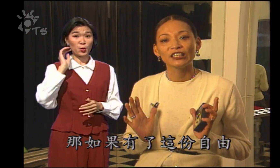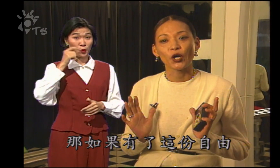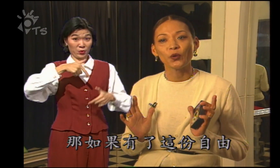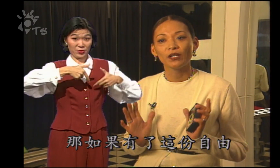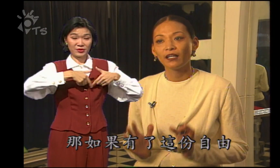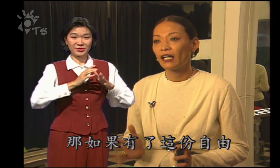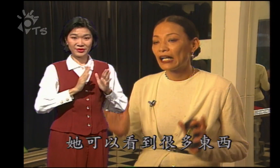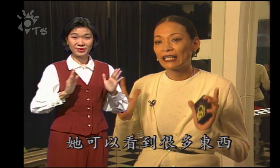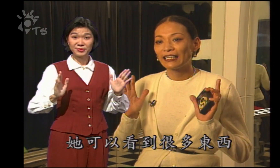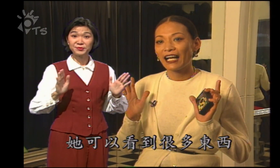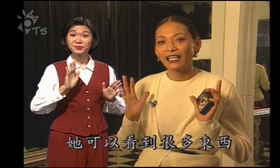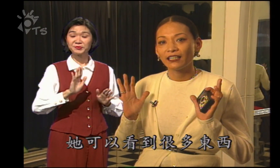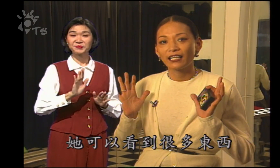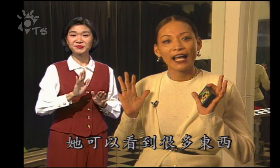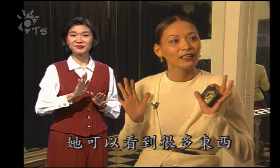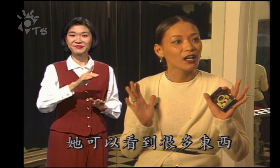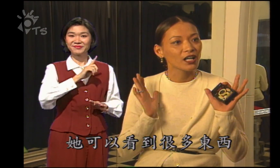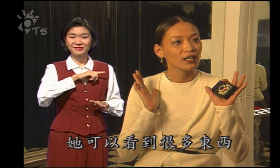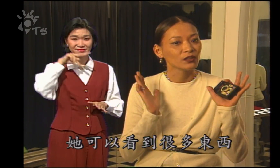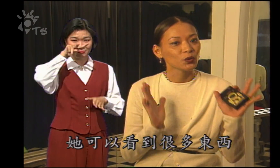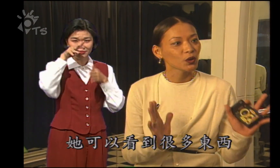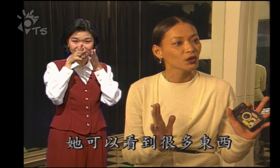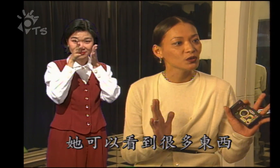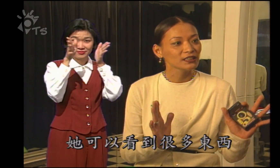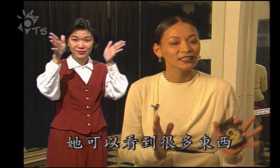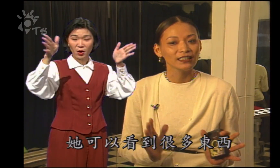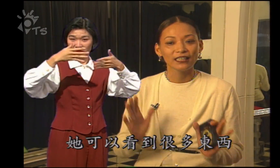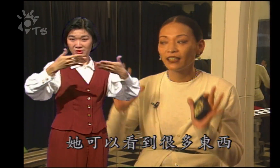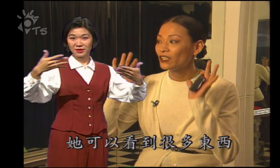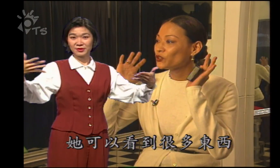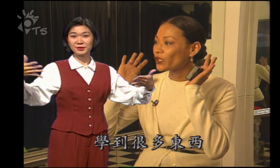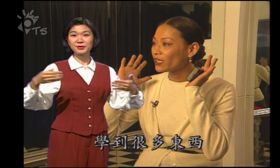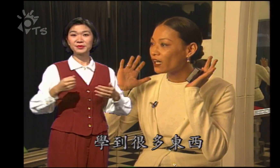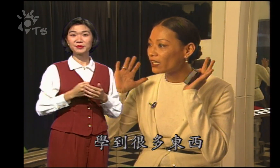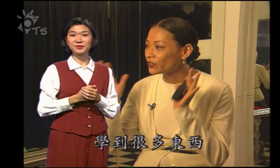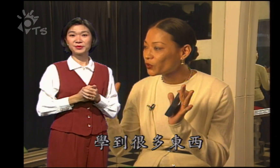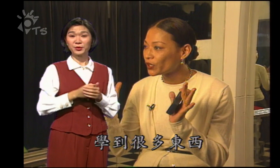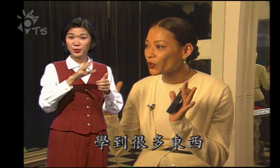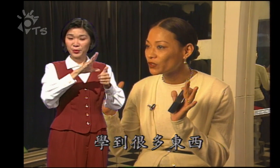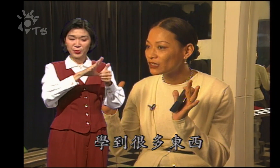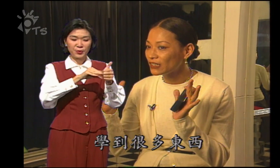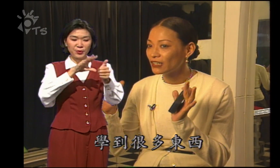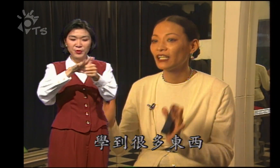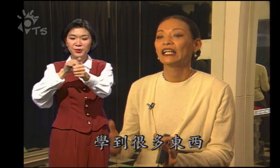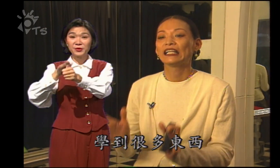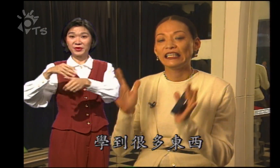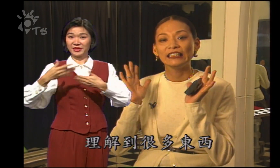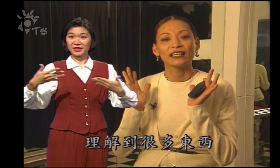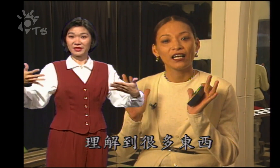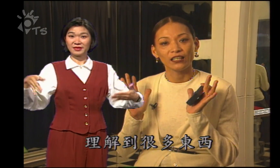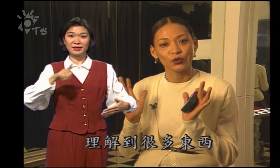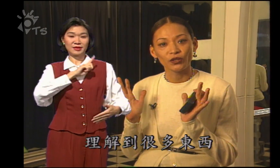由，他可以看到很多东西，学到很多东西，理解到很多东